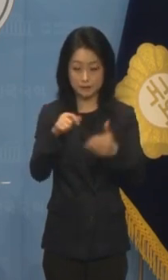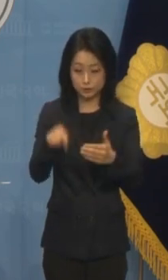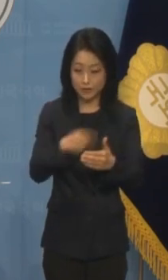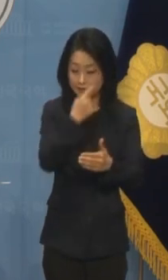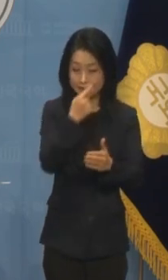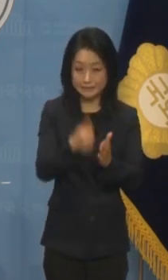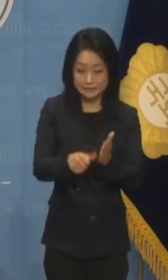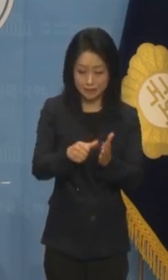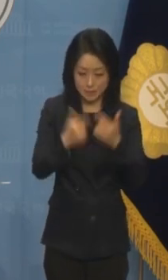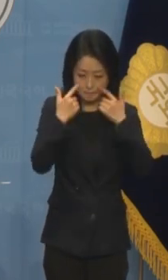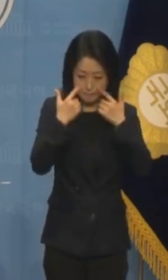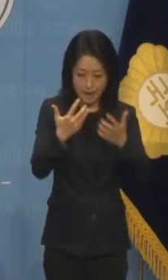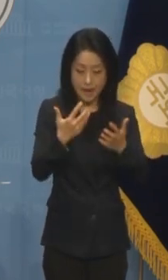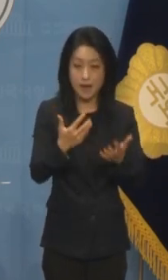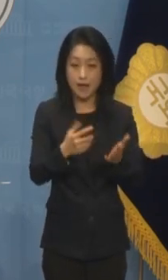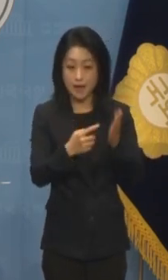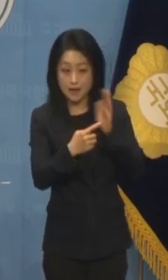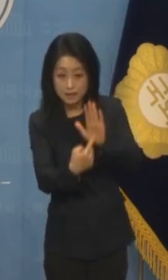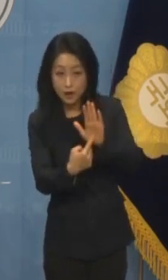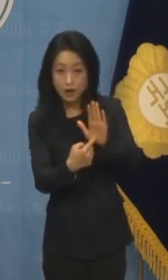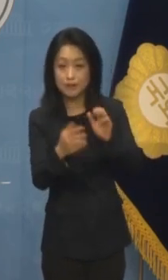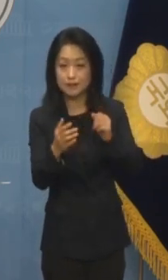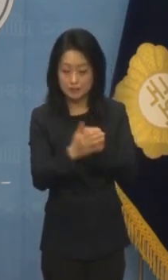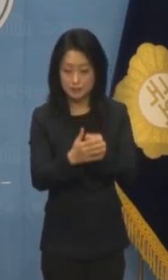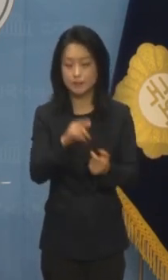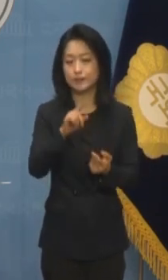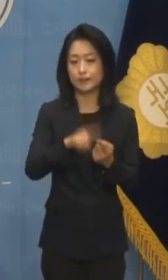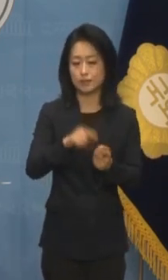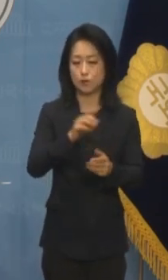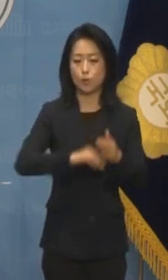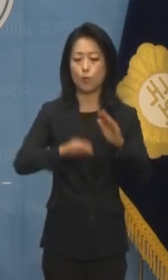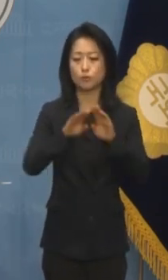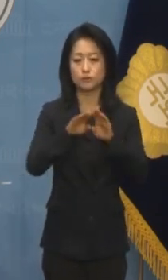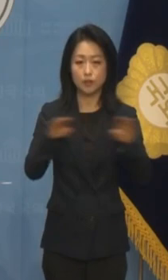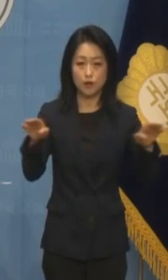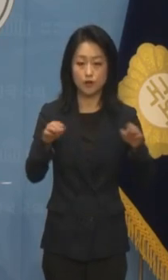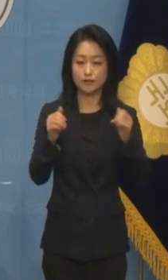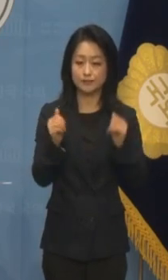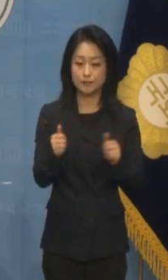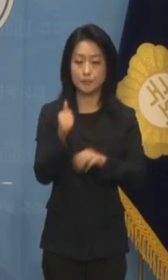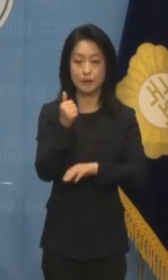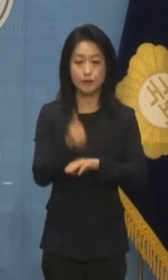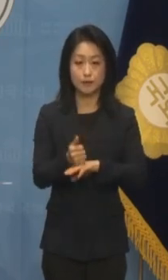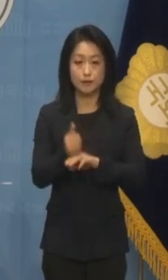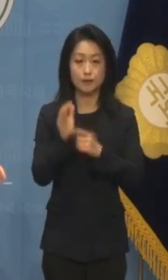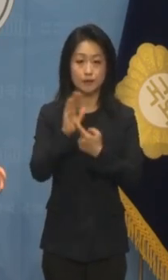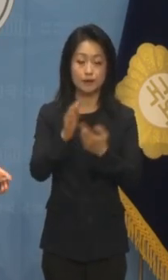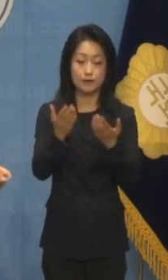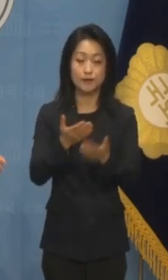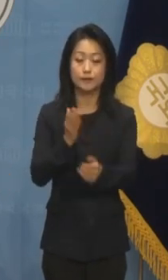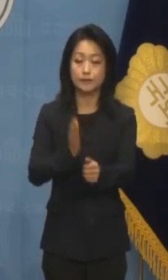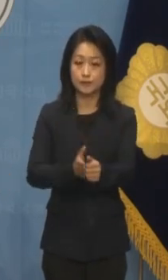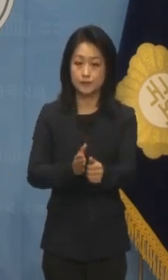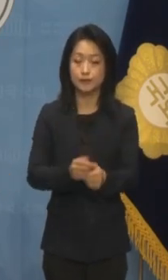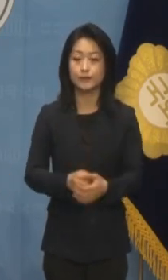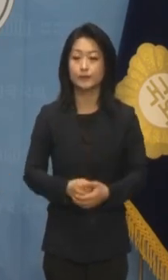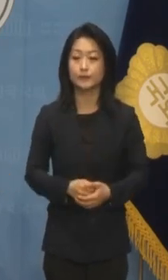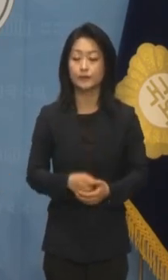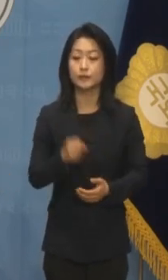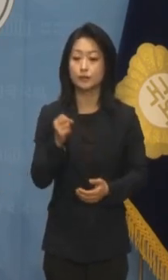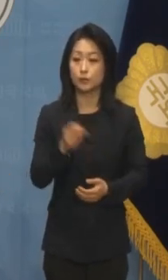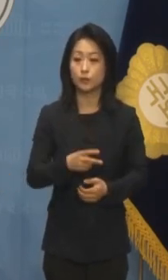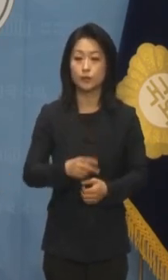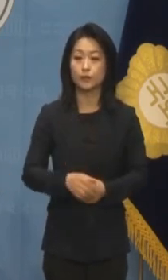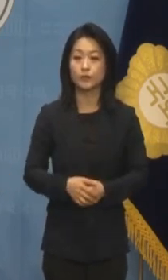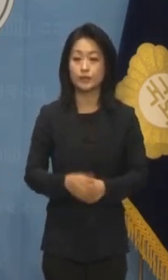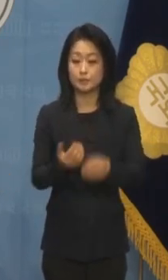증거가 명명백백하게 드러난 만큼 재판부는 신속하고 공정하게 재판 결과를 밝혀주시길 바랍니다. 그리고